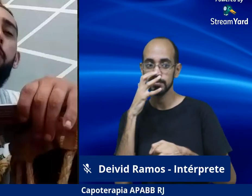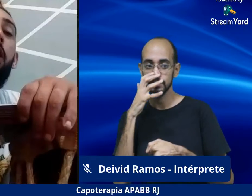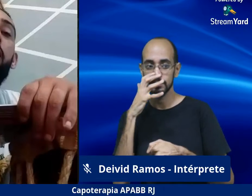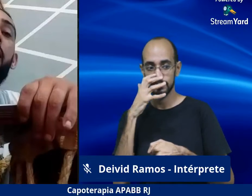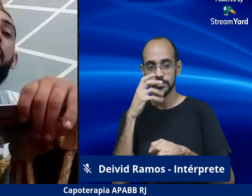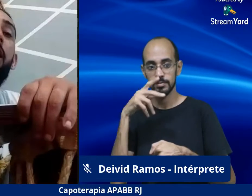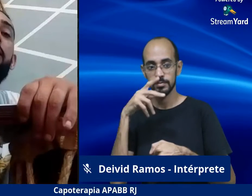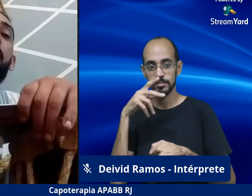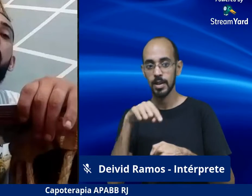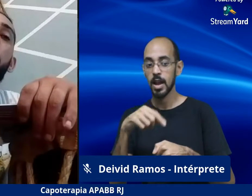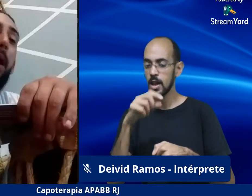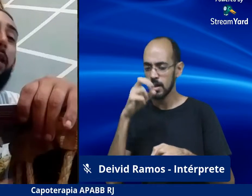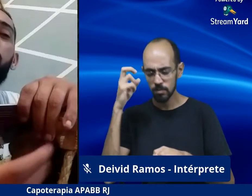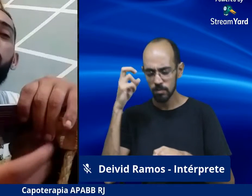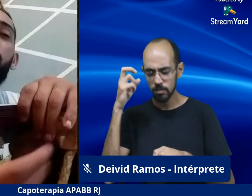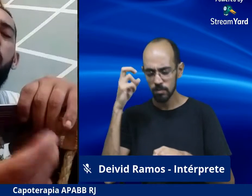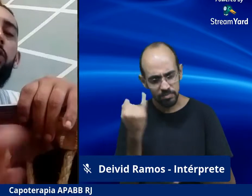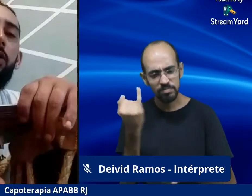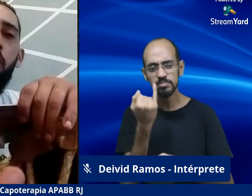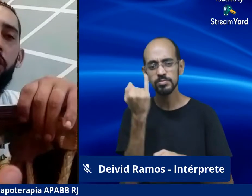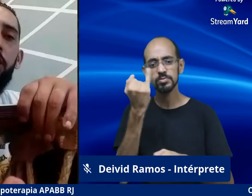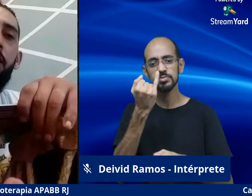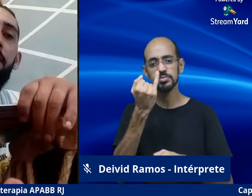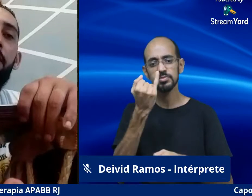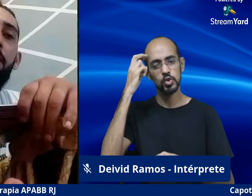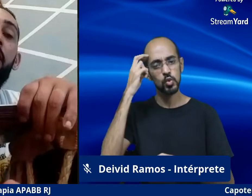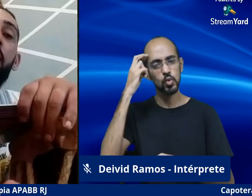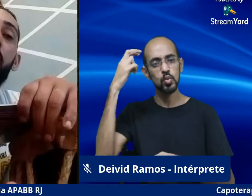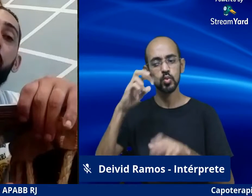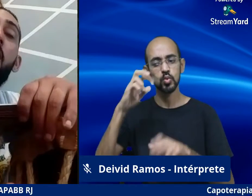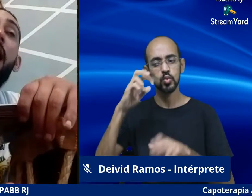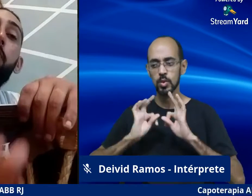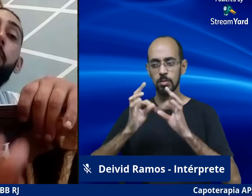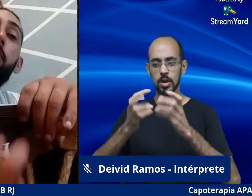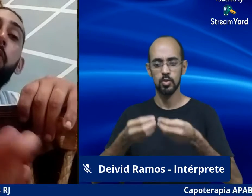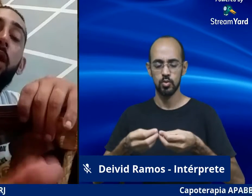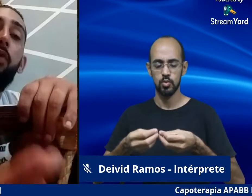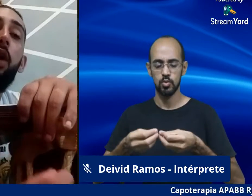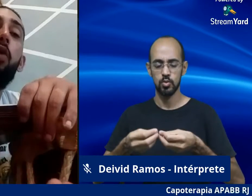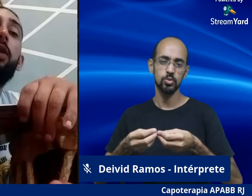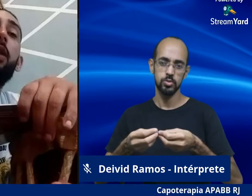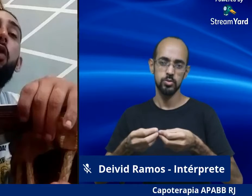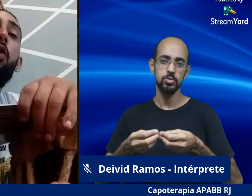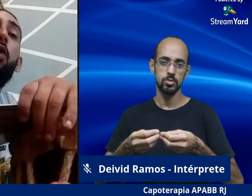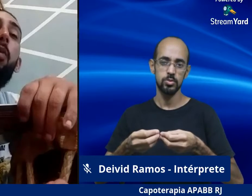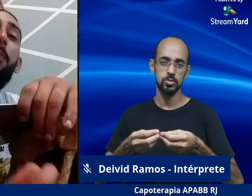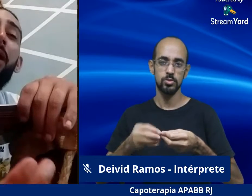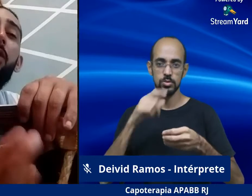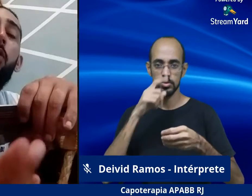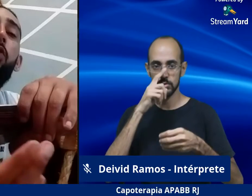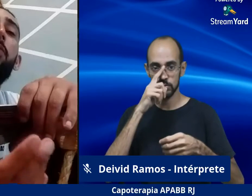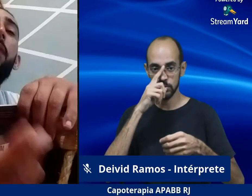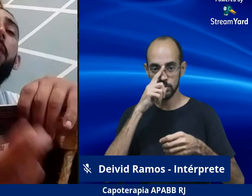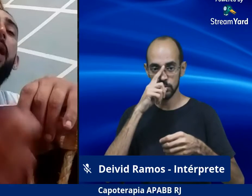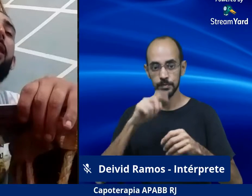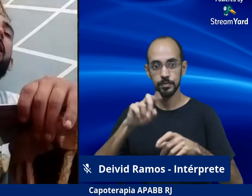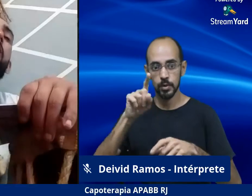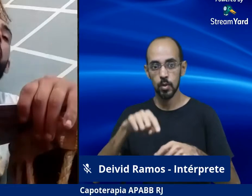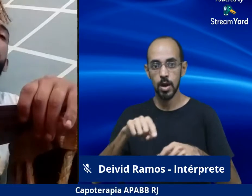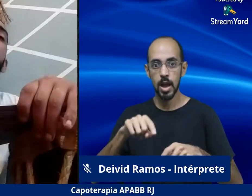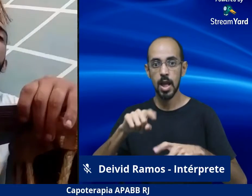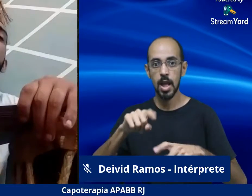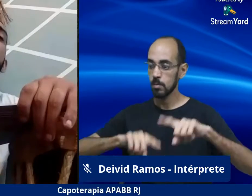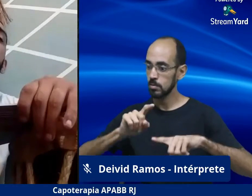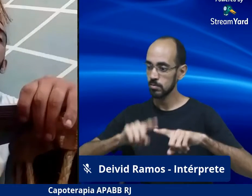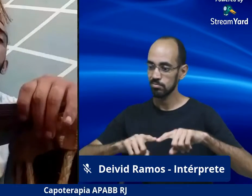suma importância para todos e todas. Né? Então, a capoeira foi reconhecida como um patrimônio imaterial